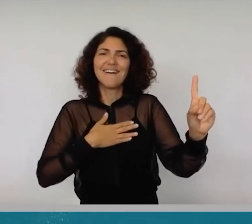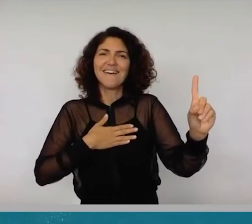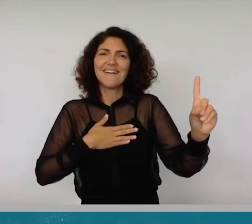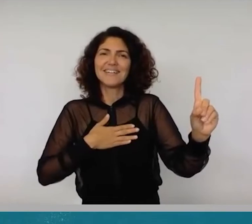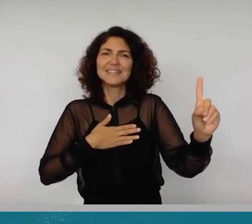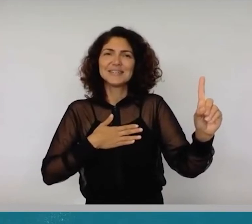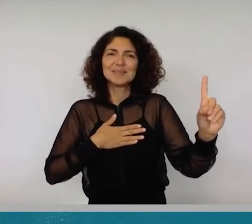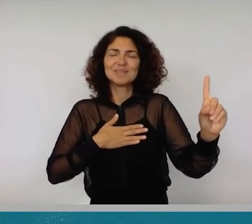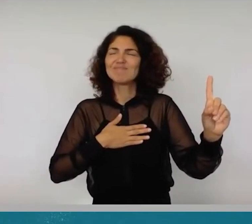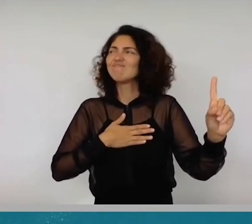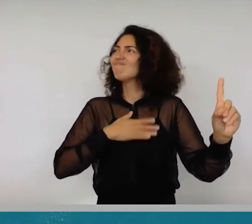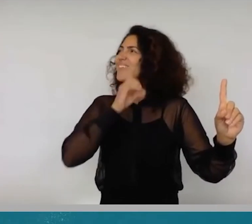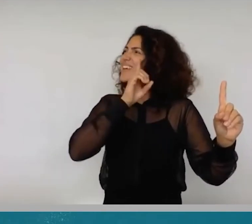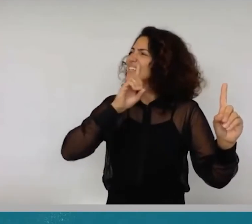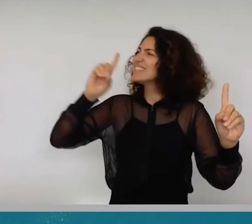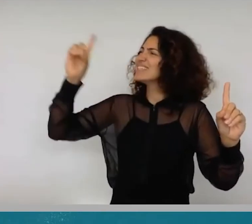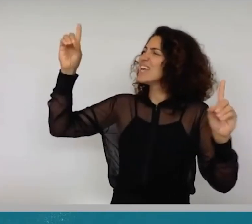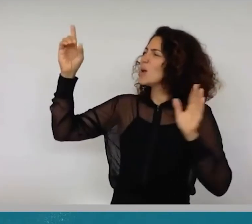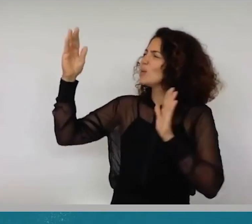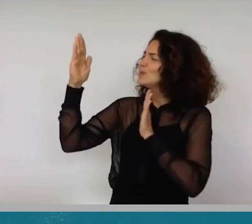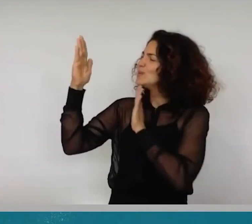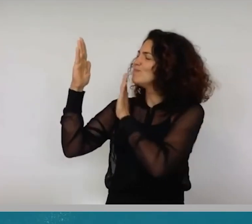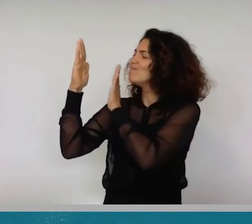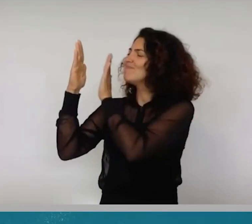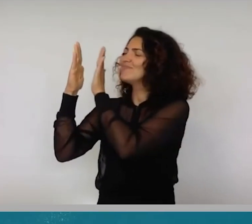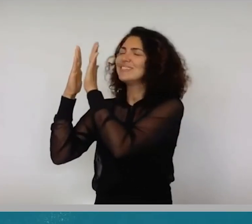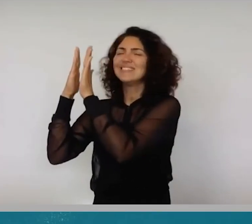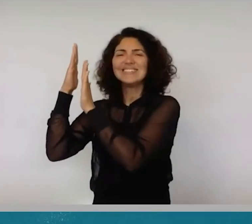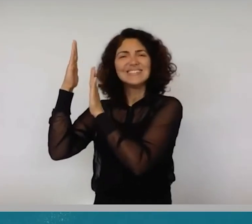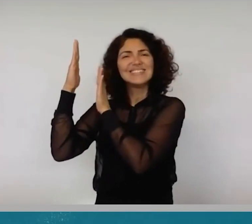do Senhor à minha direita, eu